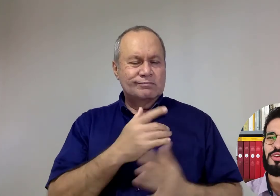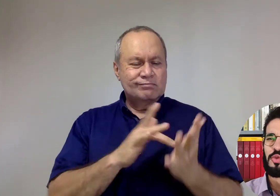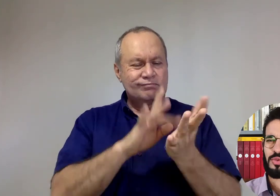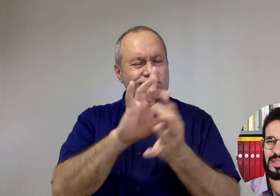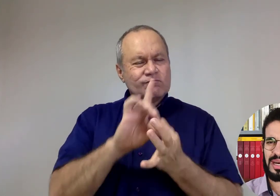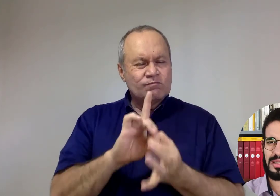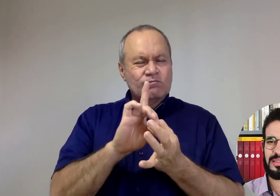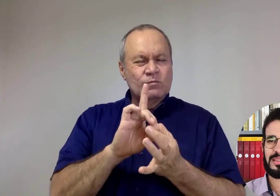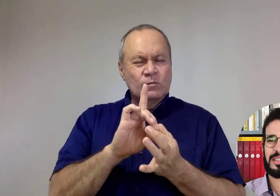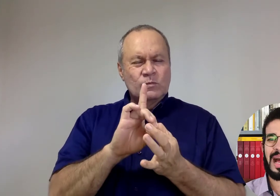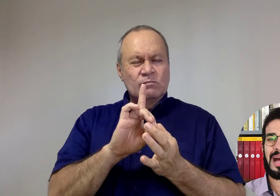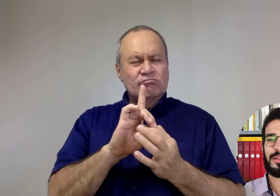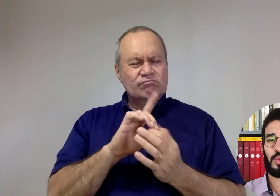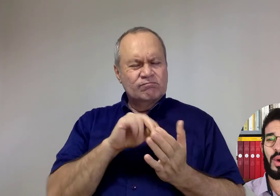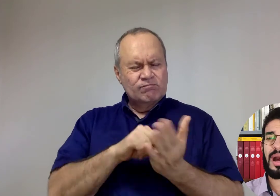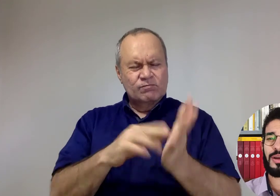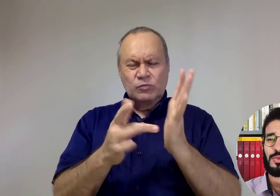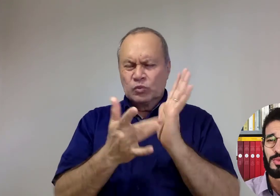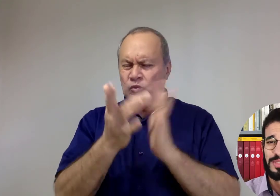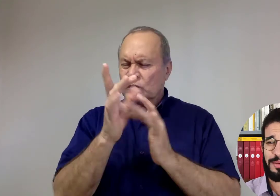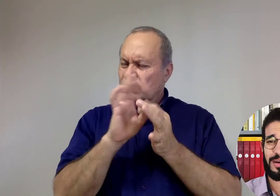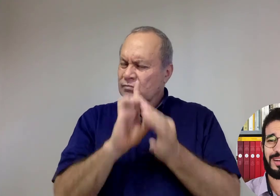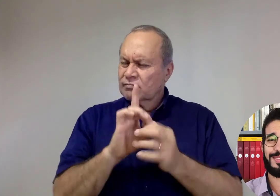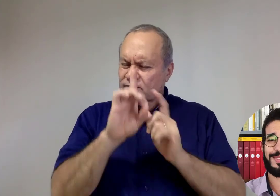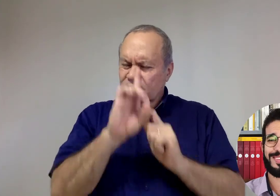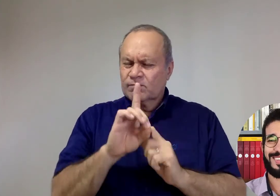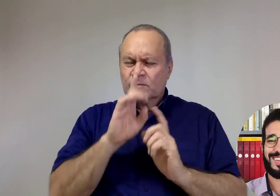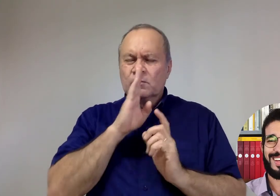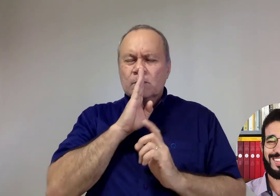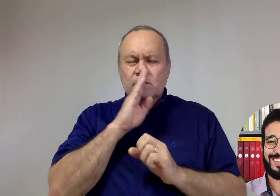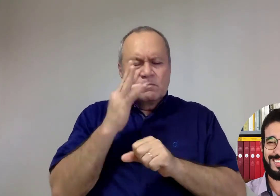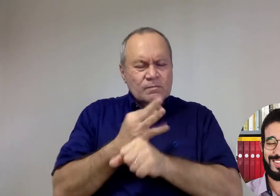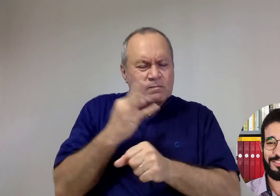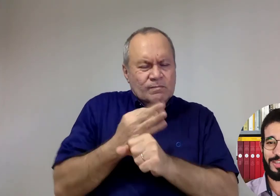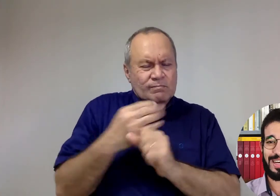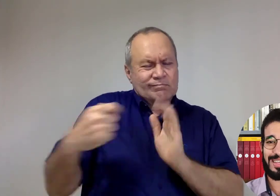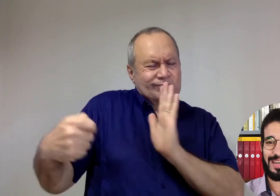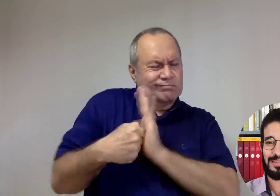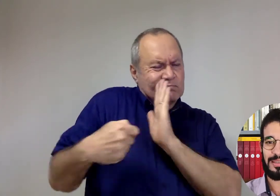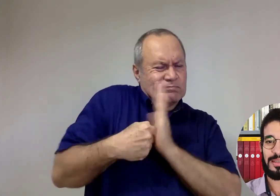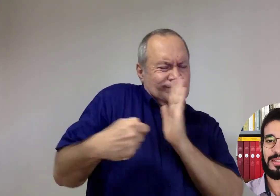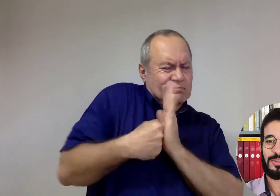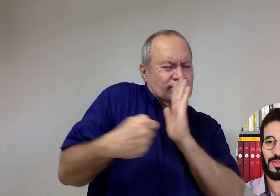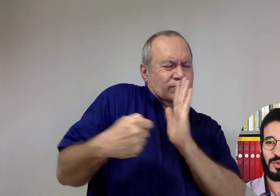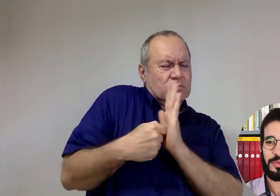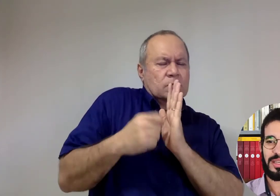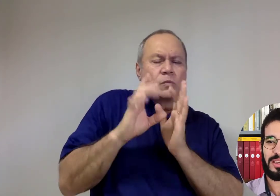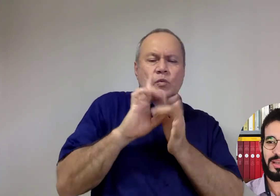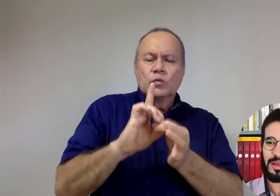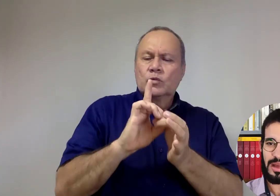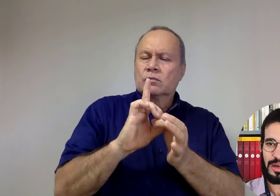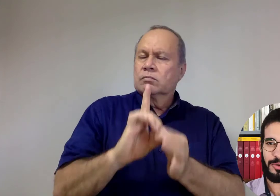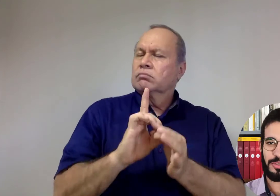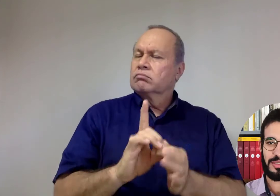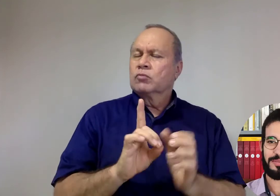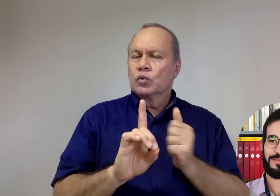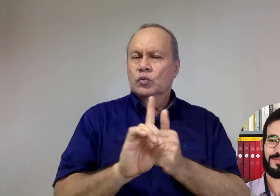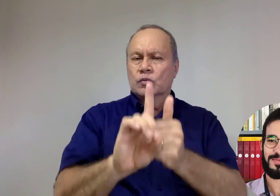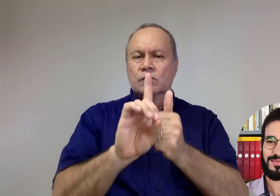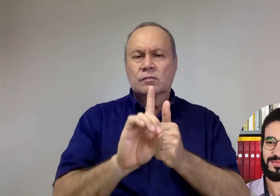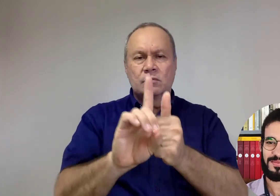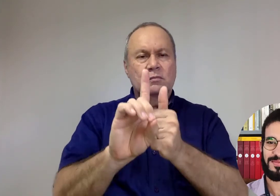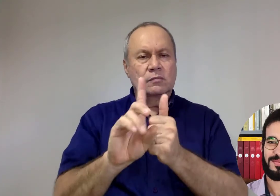da dificuldade, do árduo trabalho, decide edificar a casa sobre a